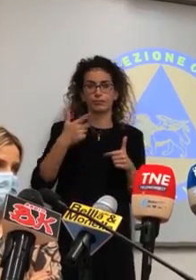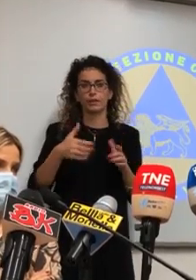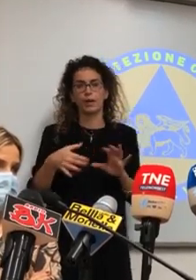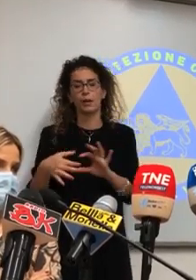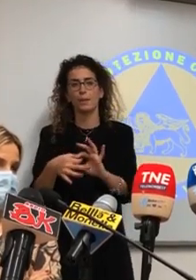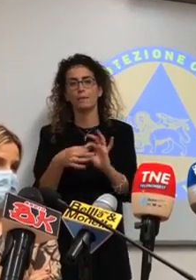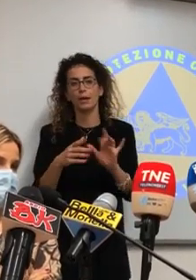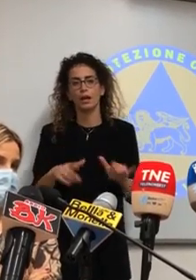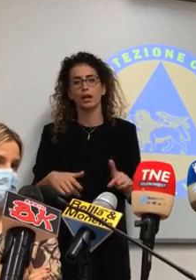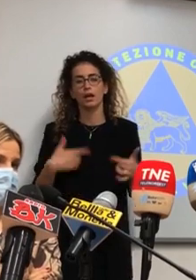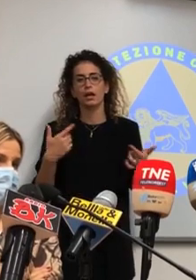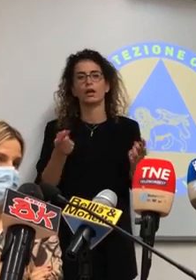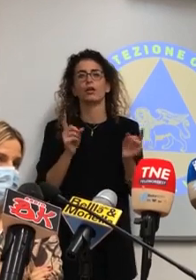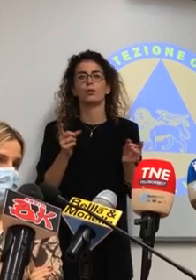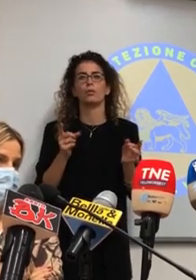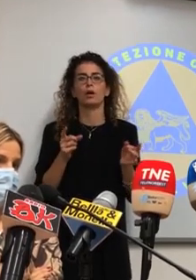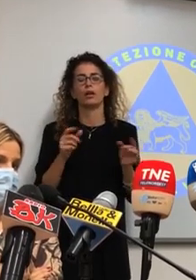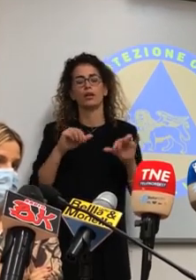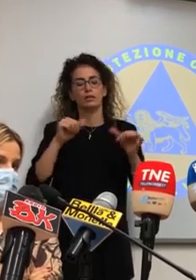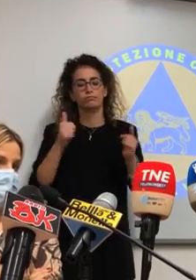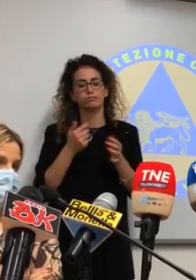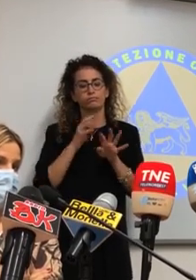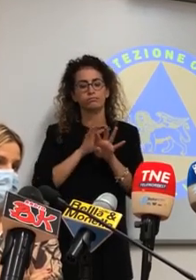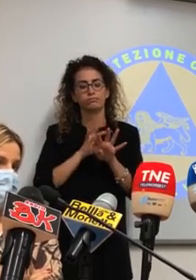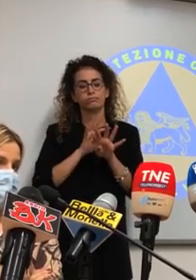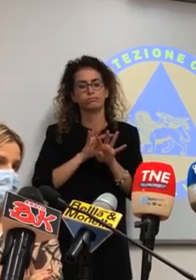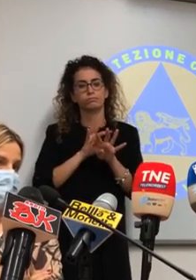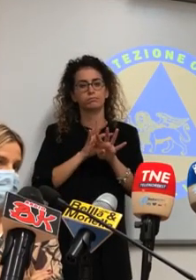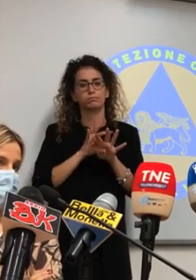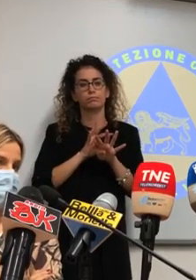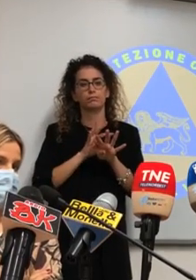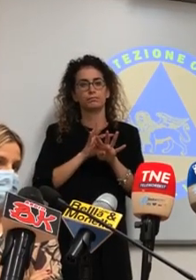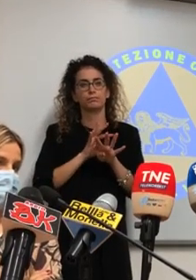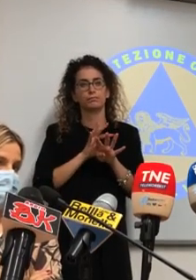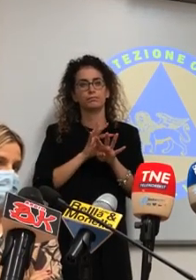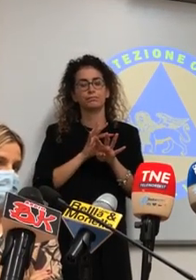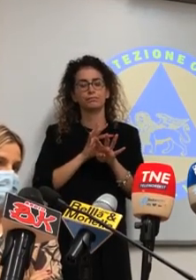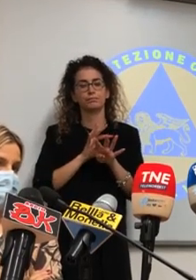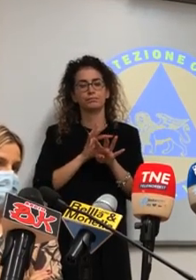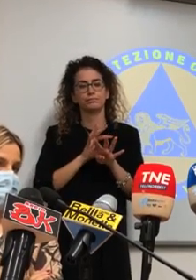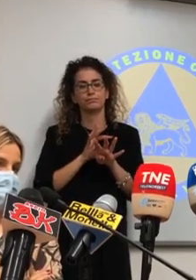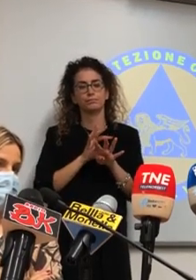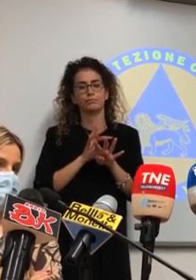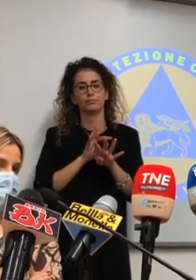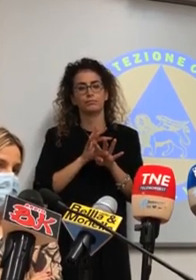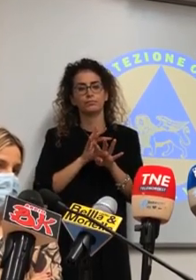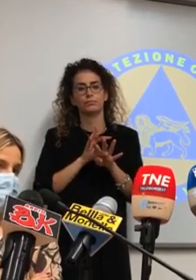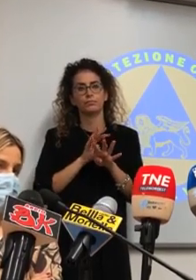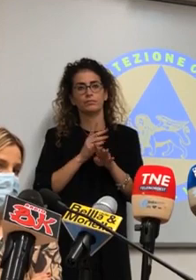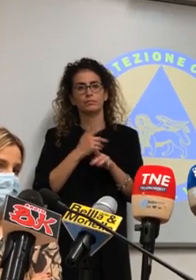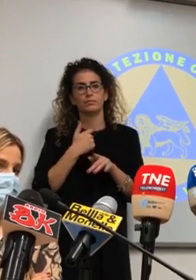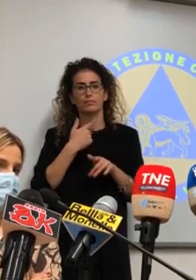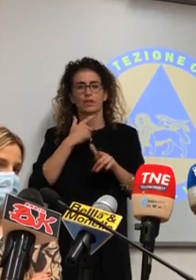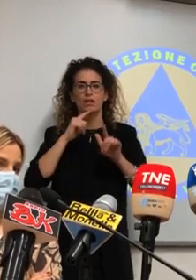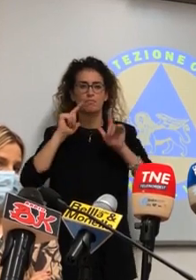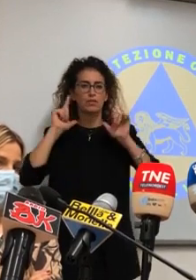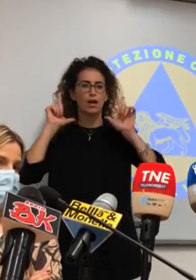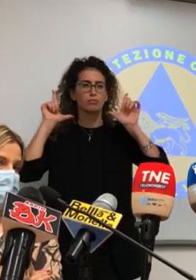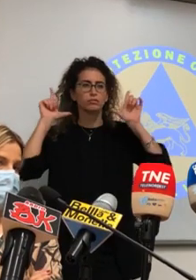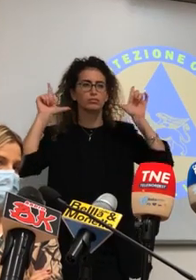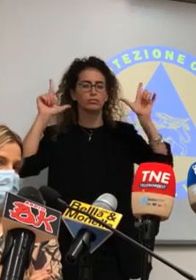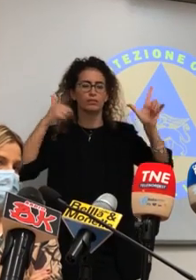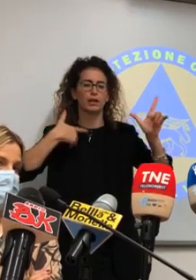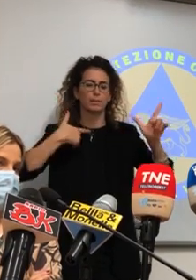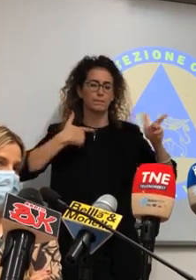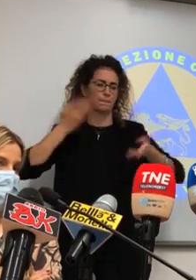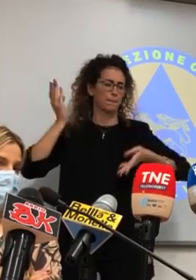passa attraverso anche una forma di protesta dove io direi che le aggressività verbali, non voglio neanche parlare di